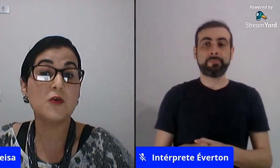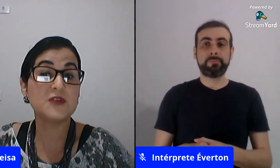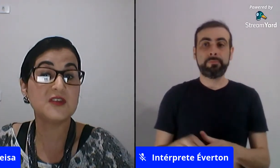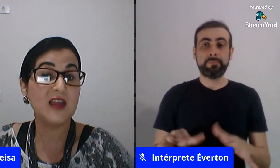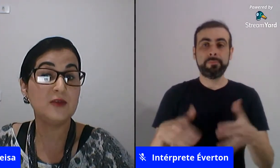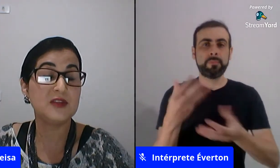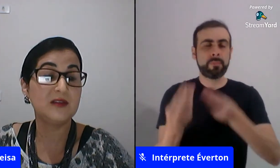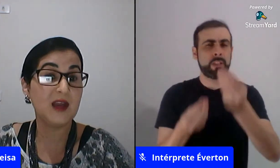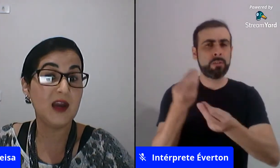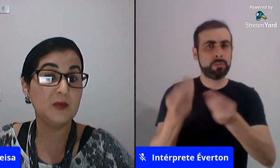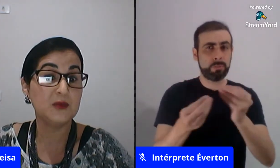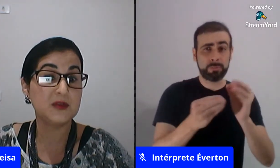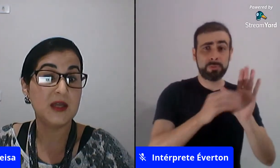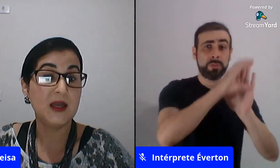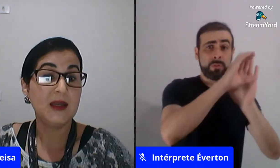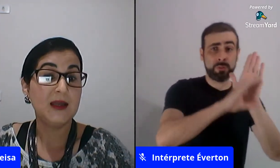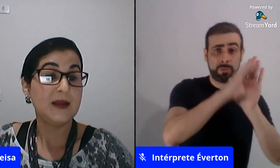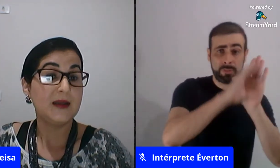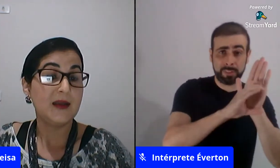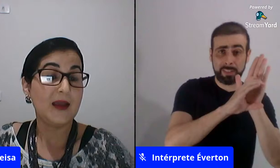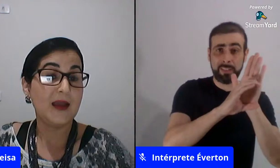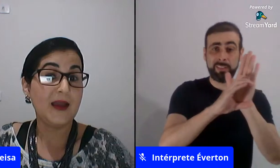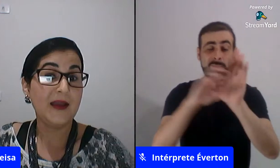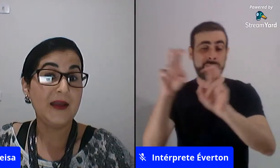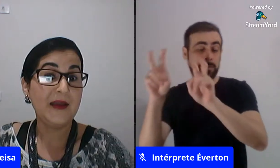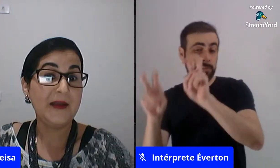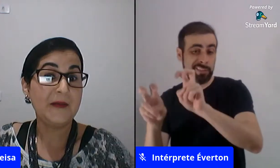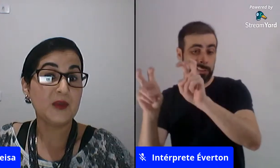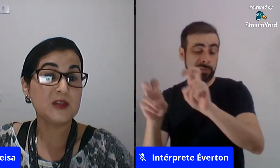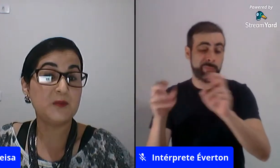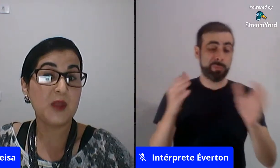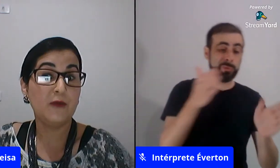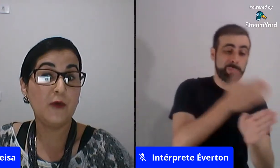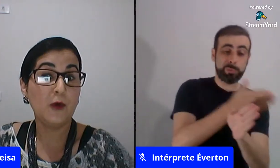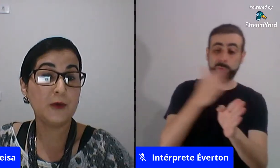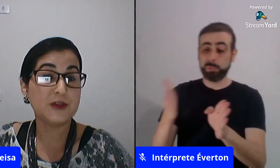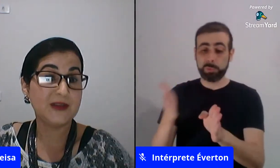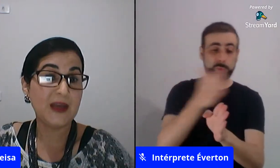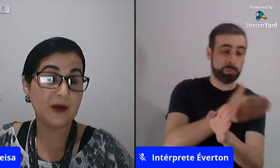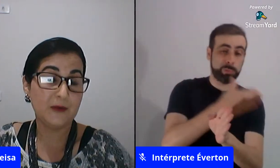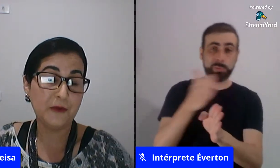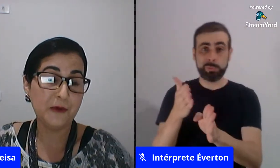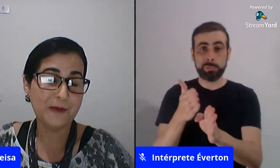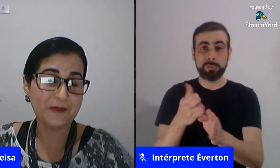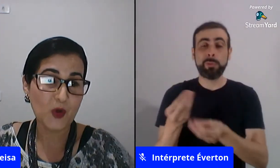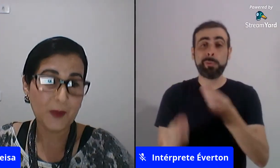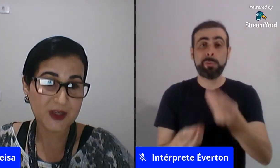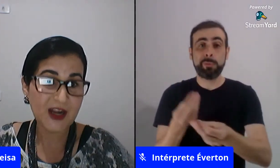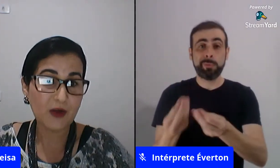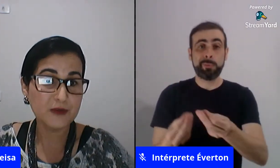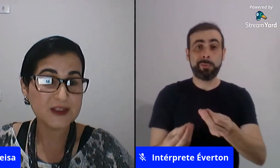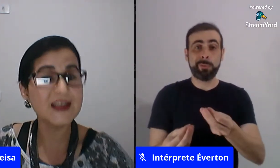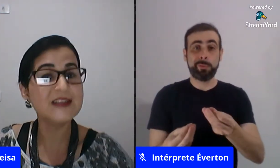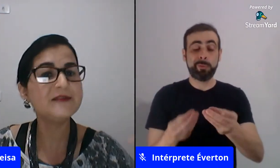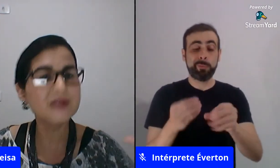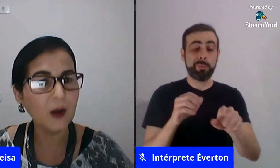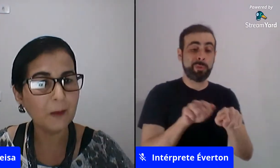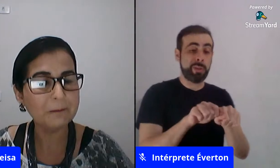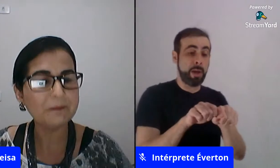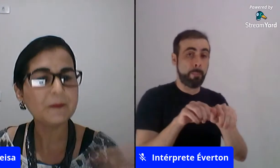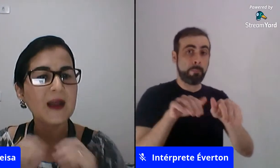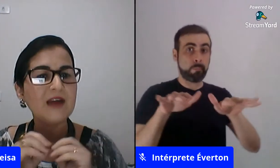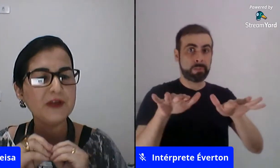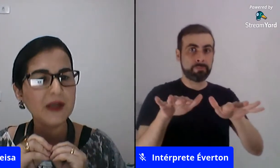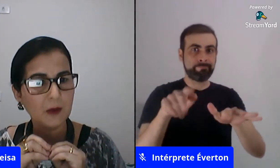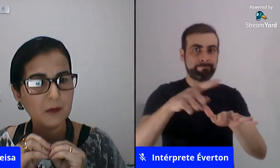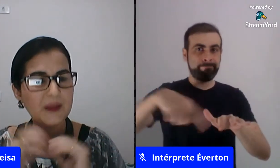alguns conceitos e termos eu vou compartilhar com vocês então